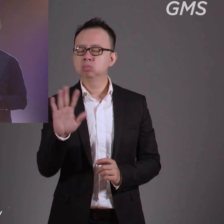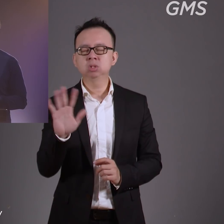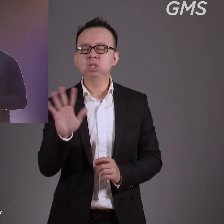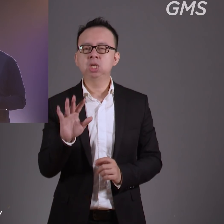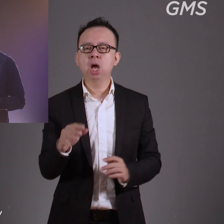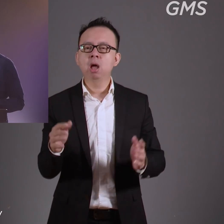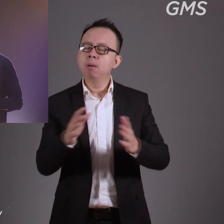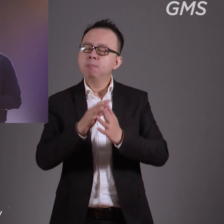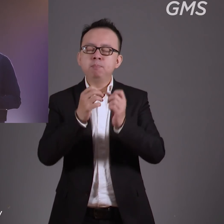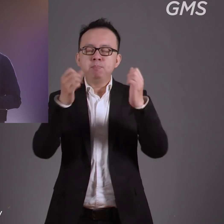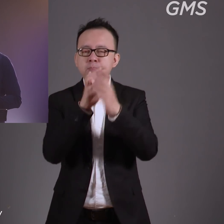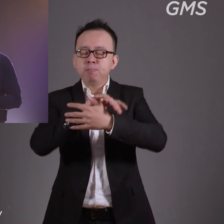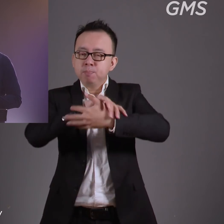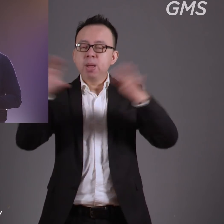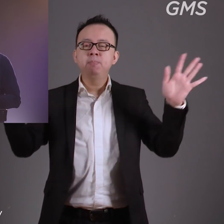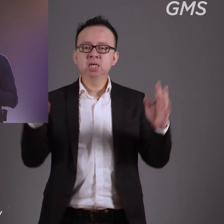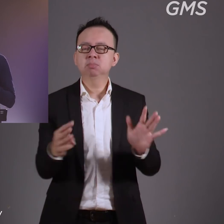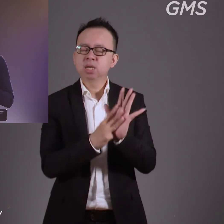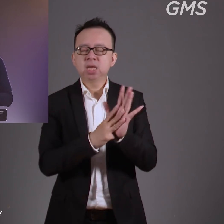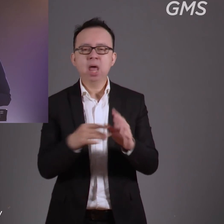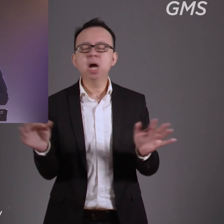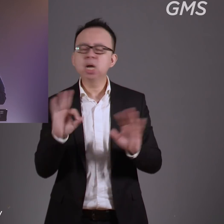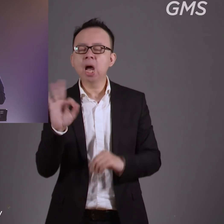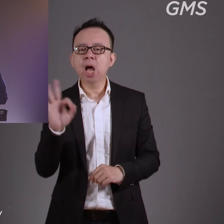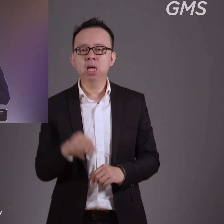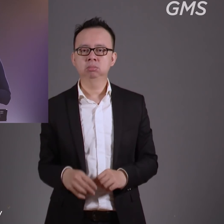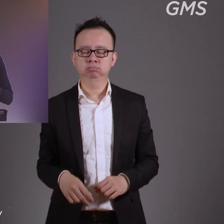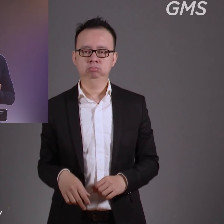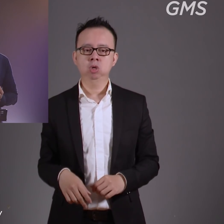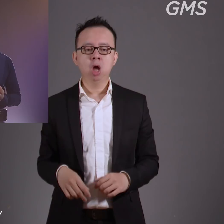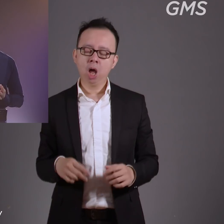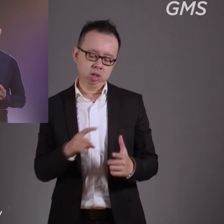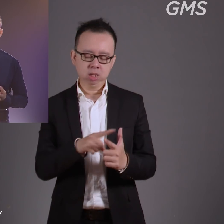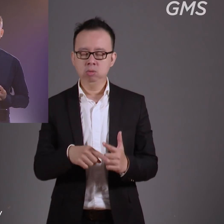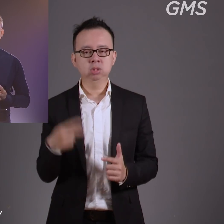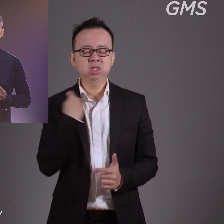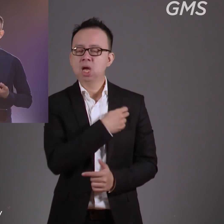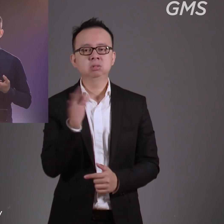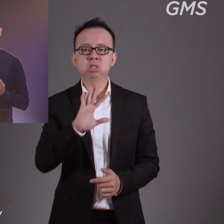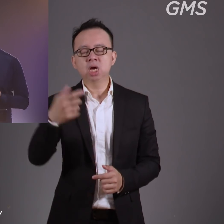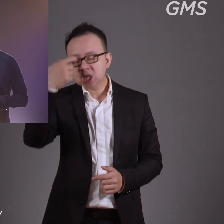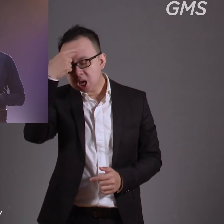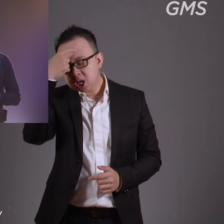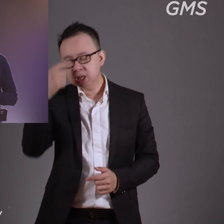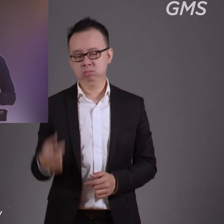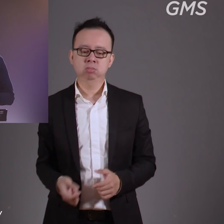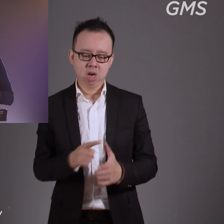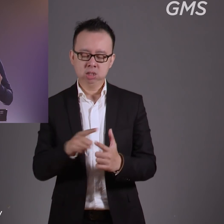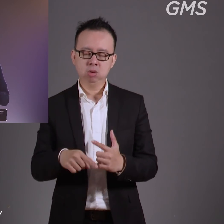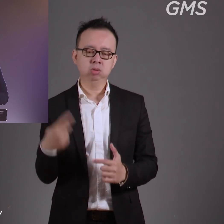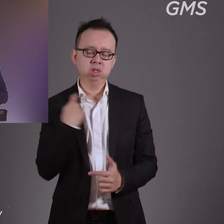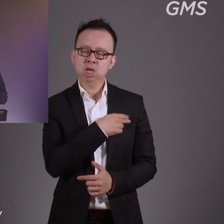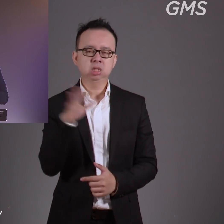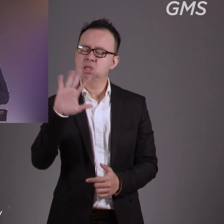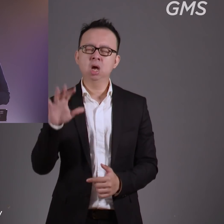jadi bebas dengan problema. Kita tidak akan sakit lagi, tidak akan ketemu masalah, tidak akan difitnah, tidak